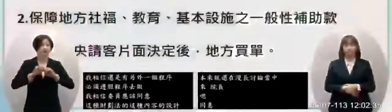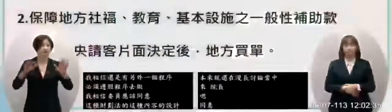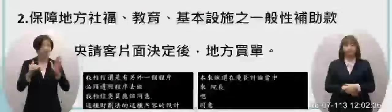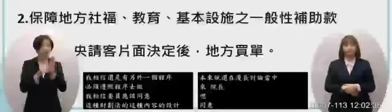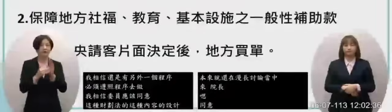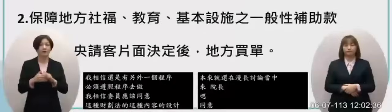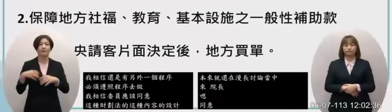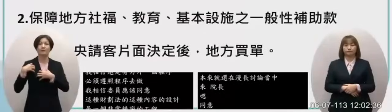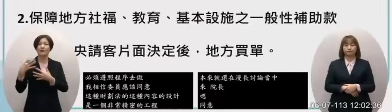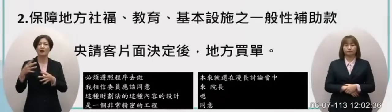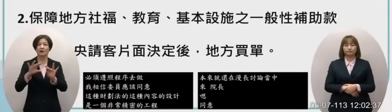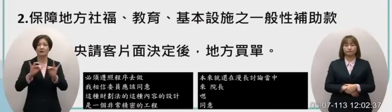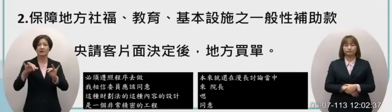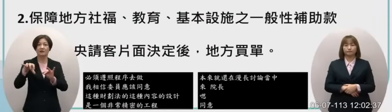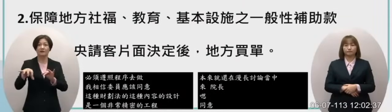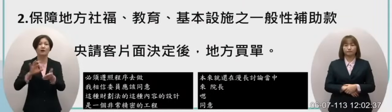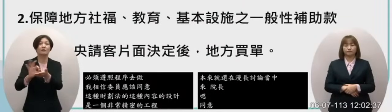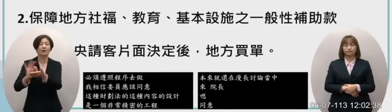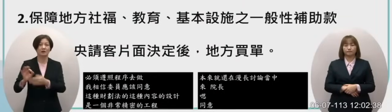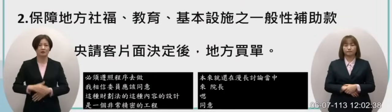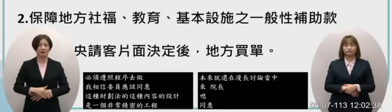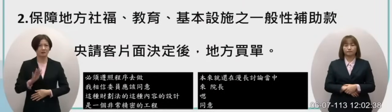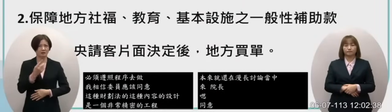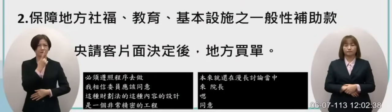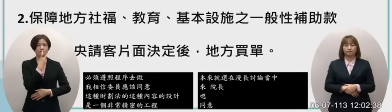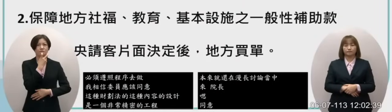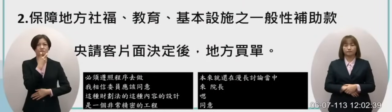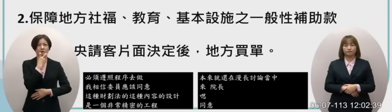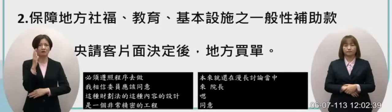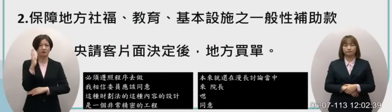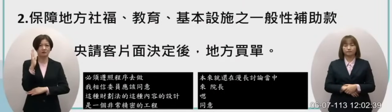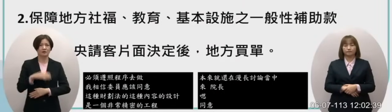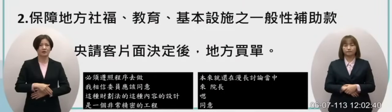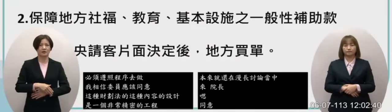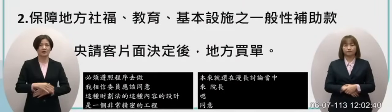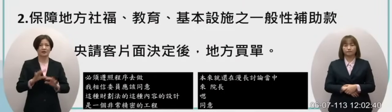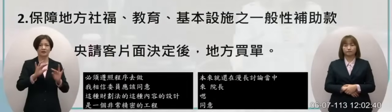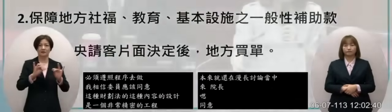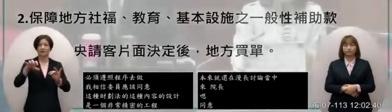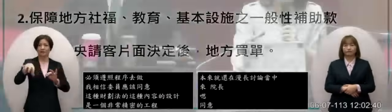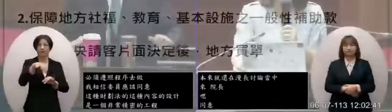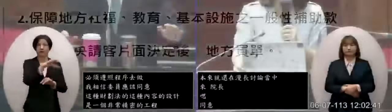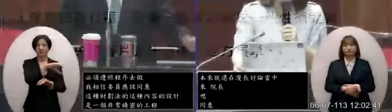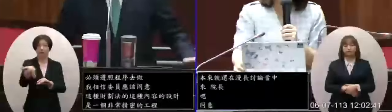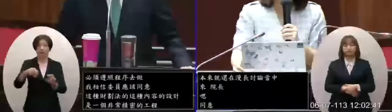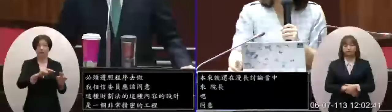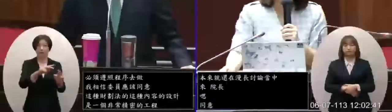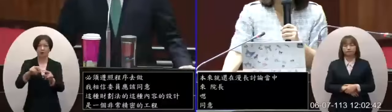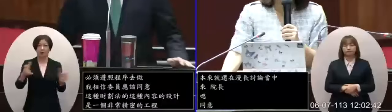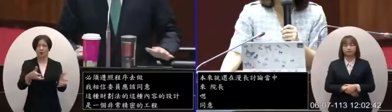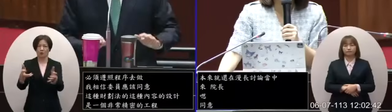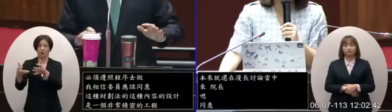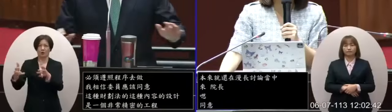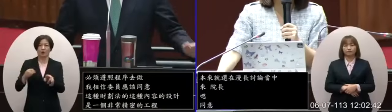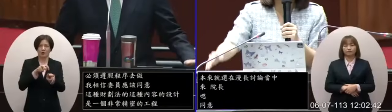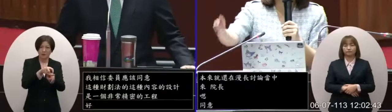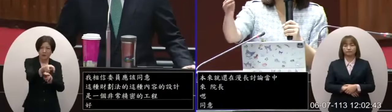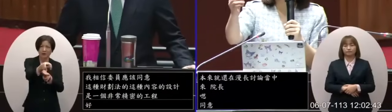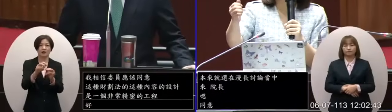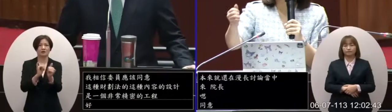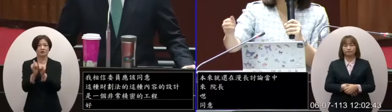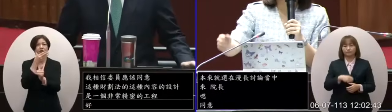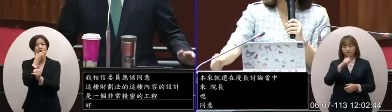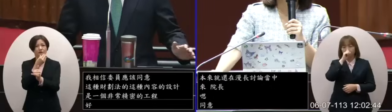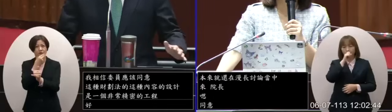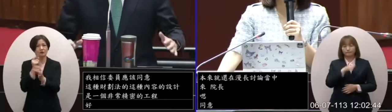之后，地方买单。 嗯。 但是中央在各个地方做了那么多的公共建设，这么多的轨道工程，做了那么多的社会